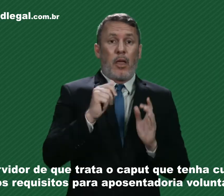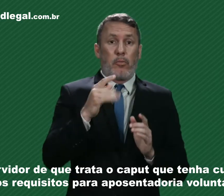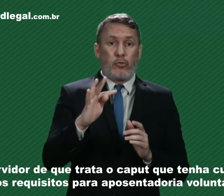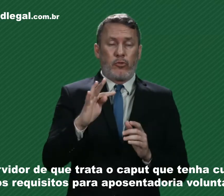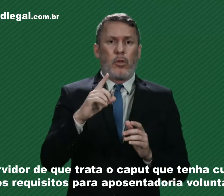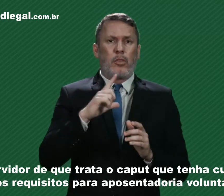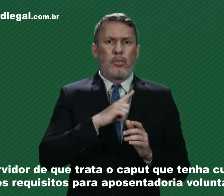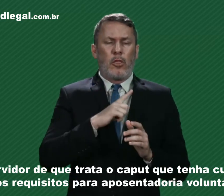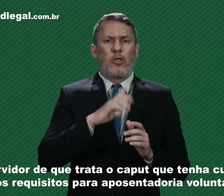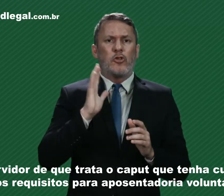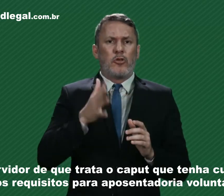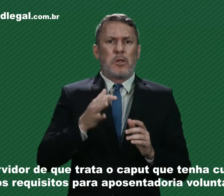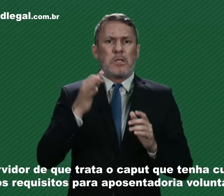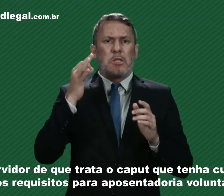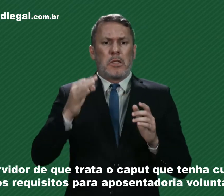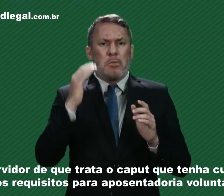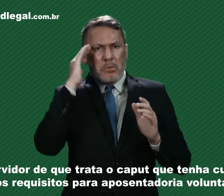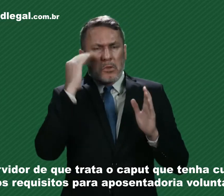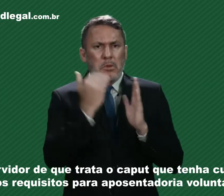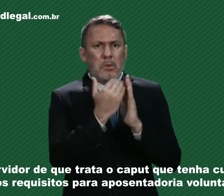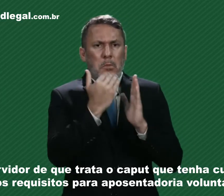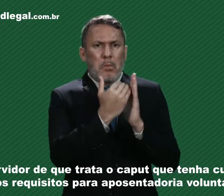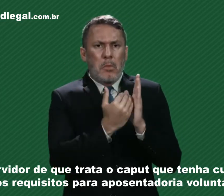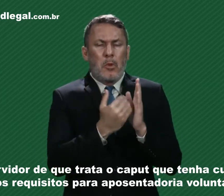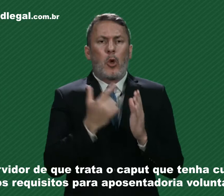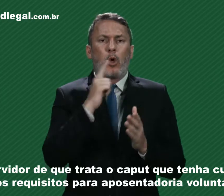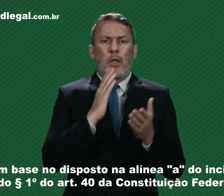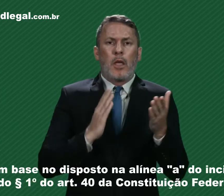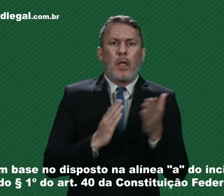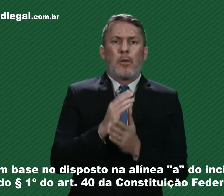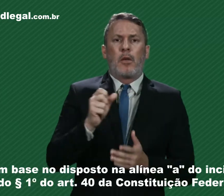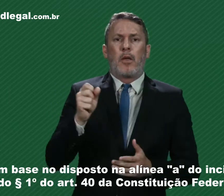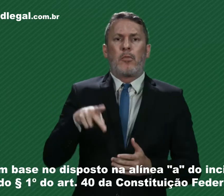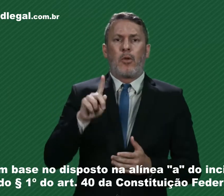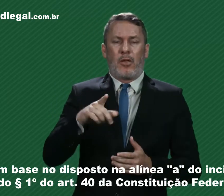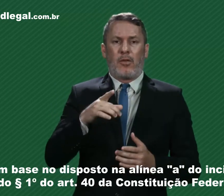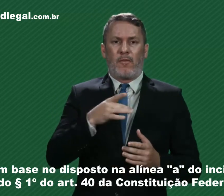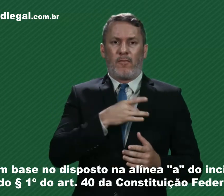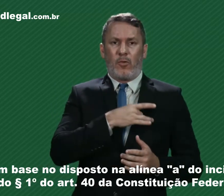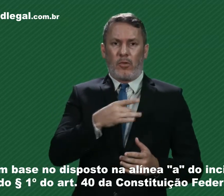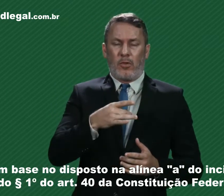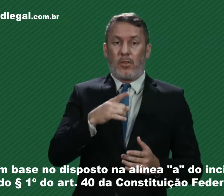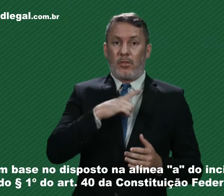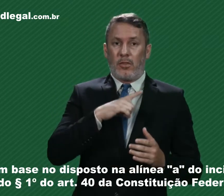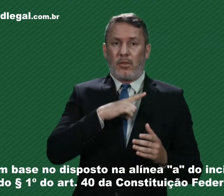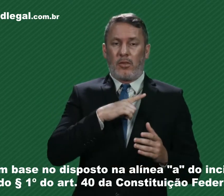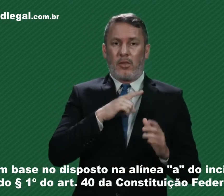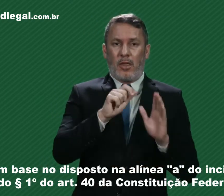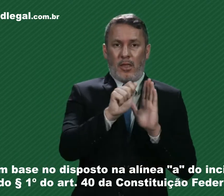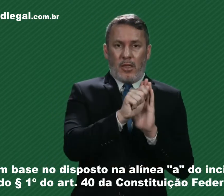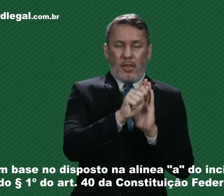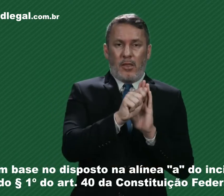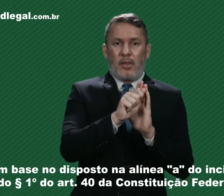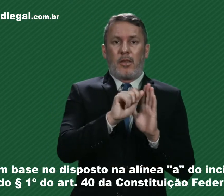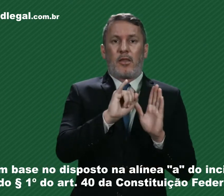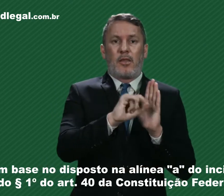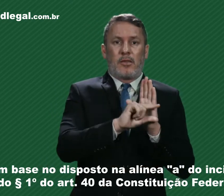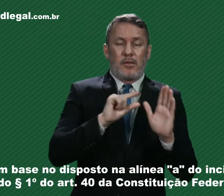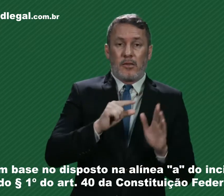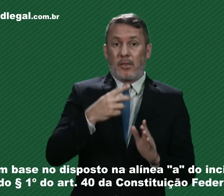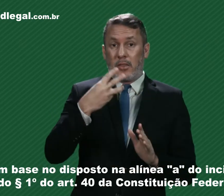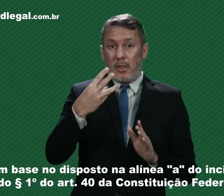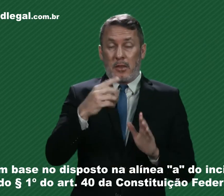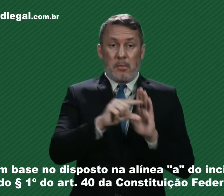que tenha cumprido os requisitos para a aposentadoria voluntária com base no disposto na alínea A do inciso 3